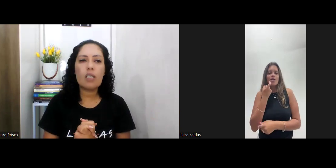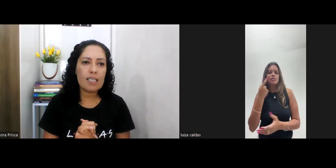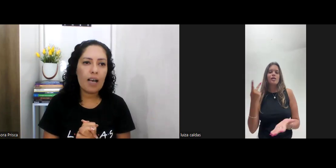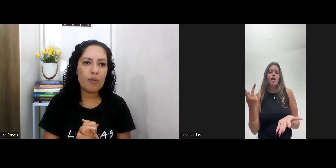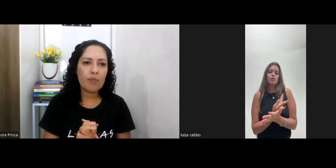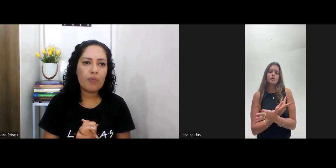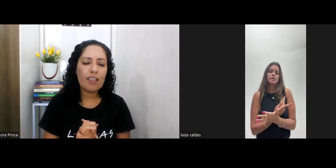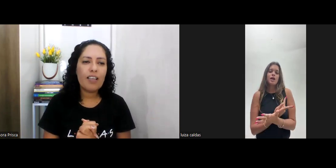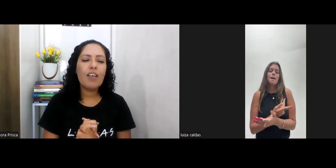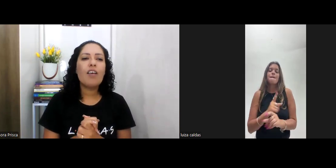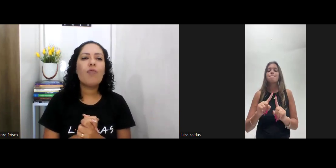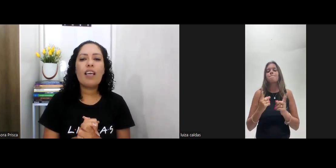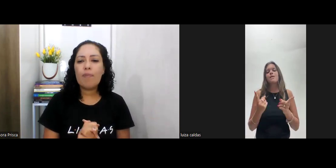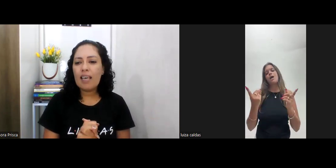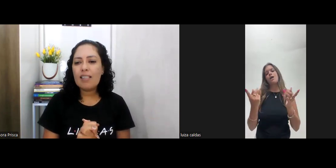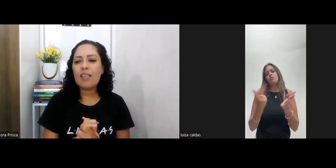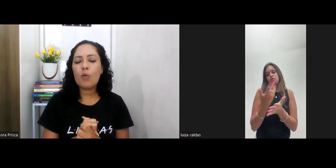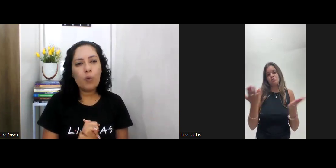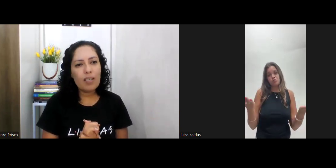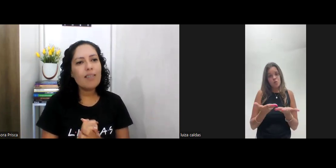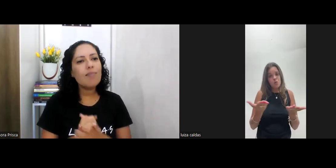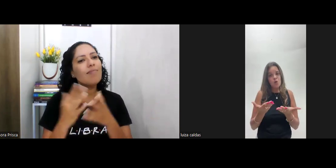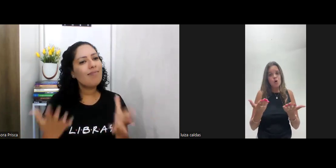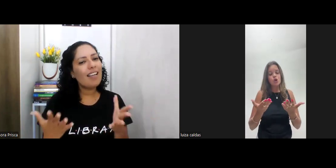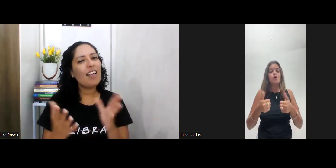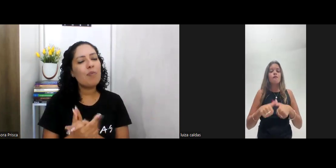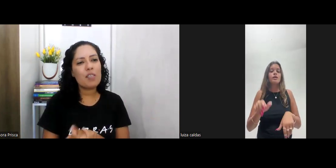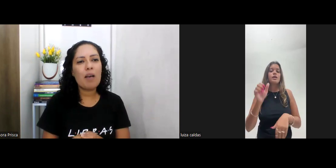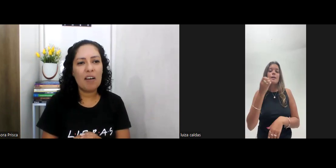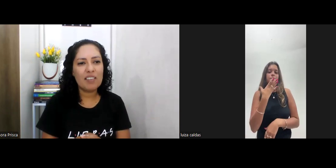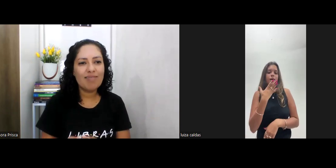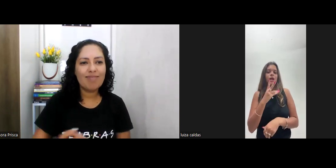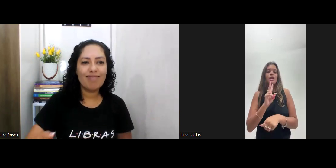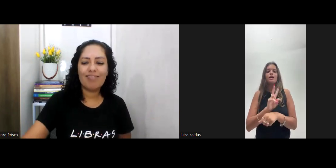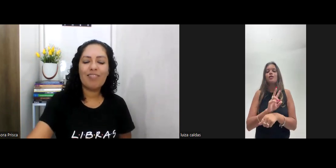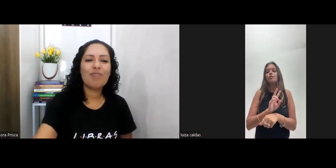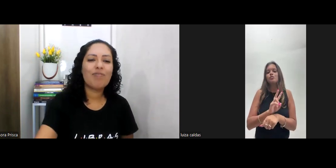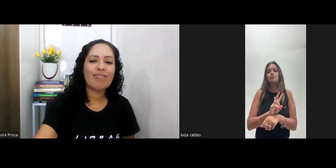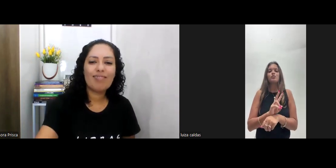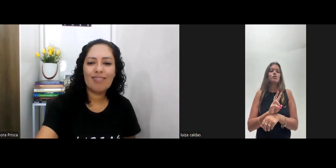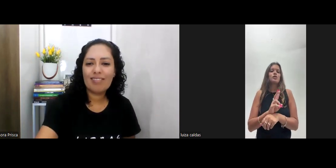nós tivemos a nossa aula. Fiquem bem, se cuidem e até a próxima aula.